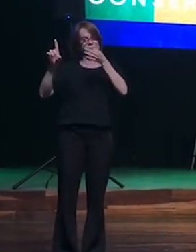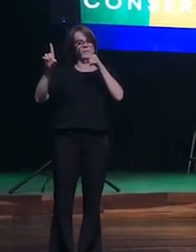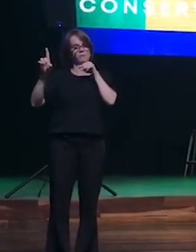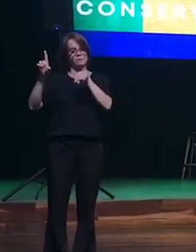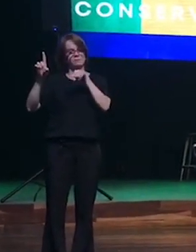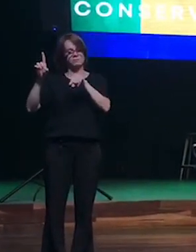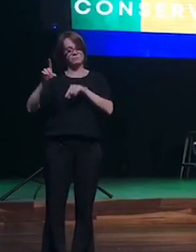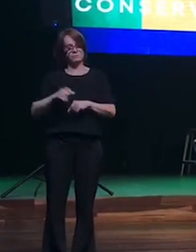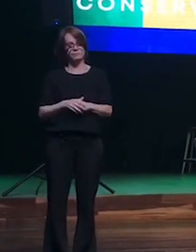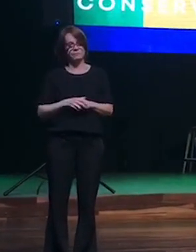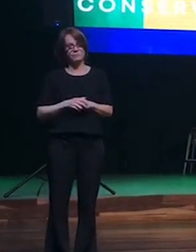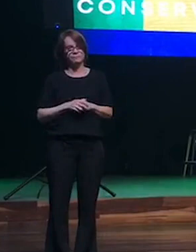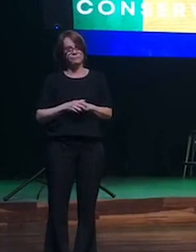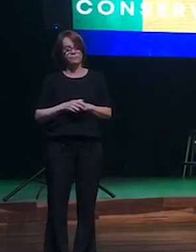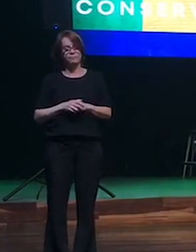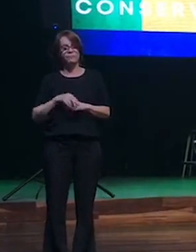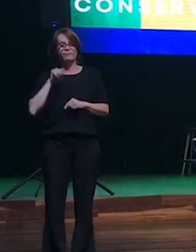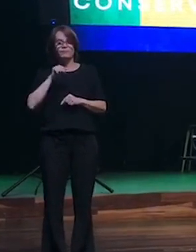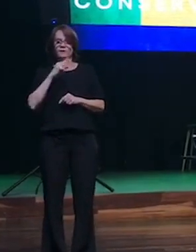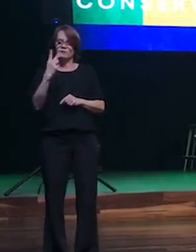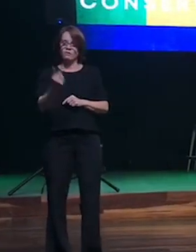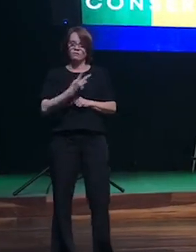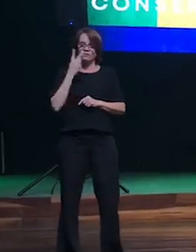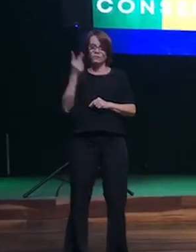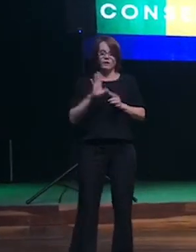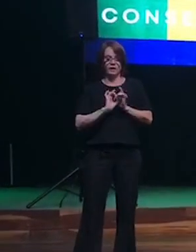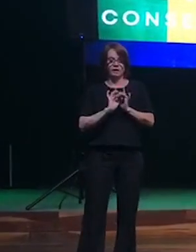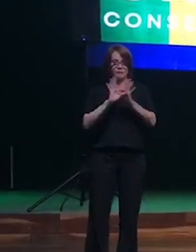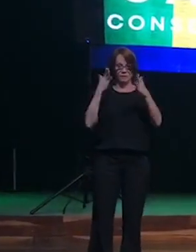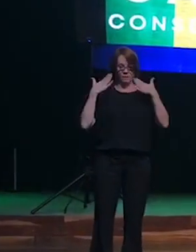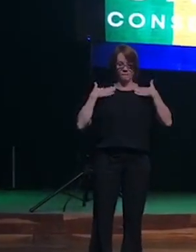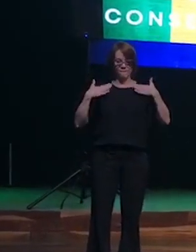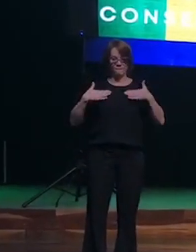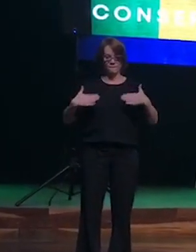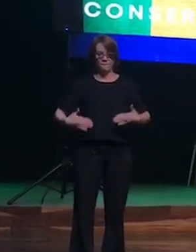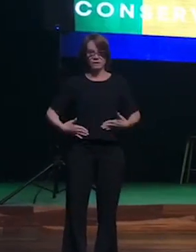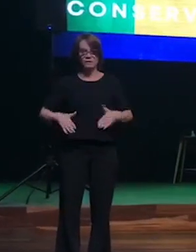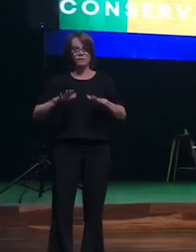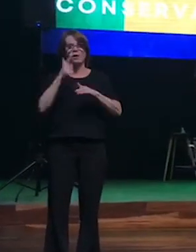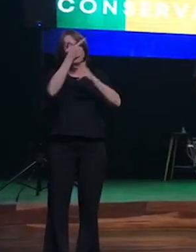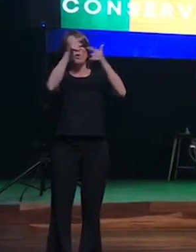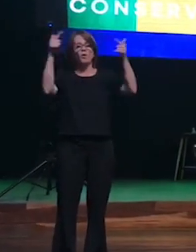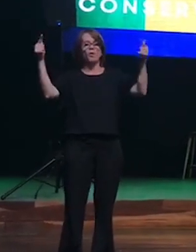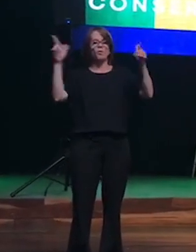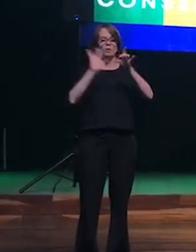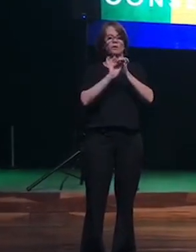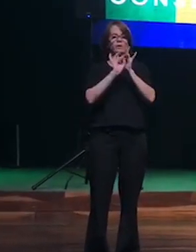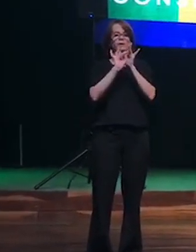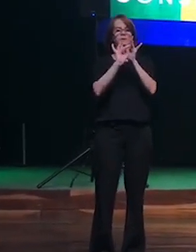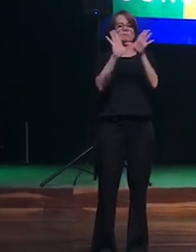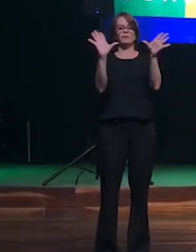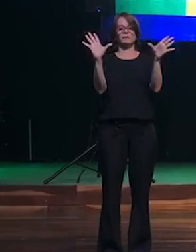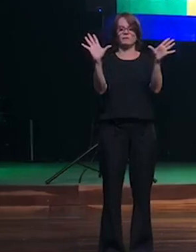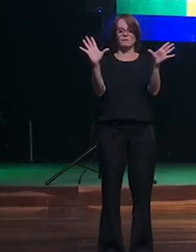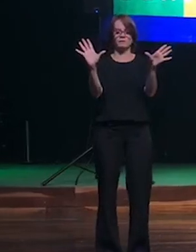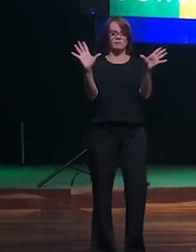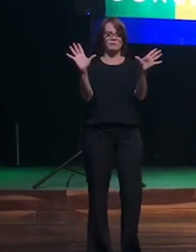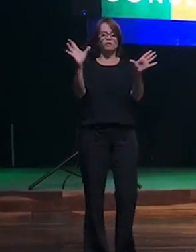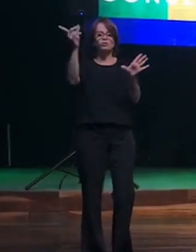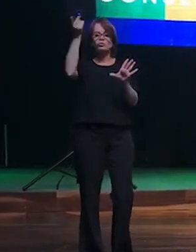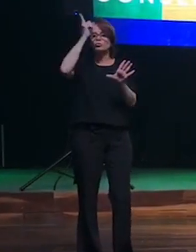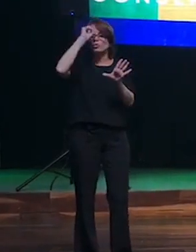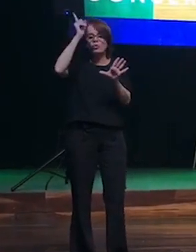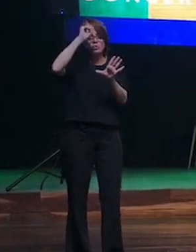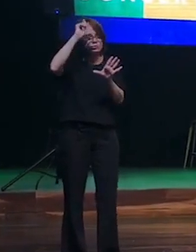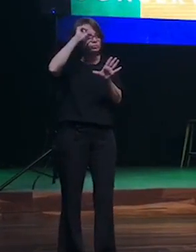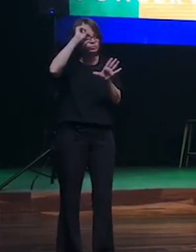E esse é um valor, não só a liberdade física, mas as outras liberdades, que está sendo reiteradamente